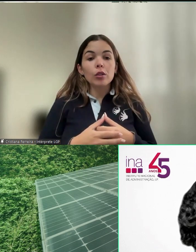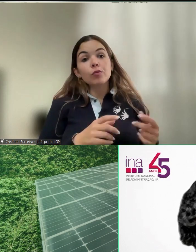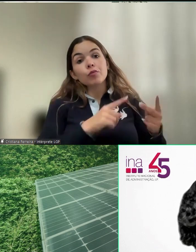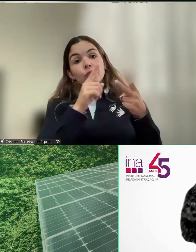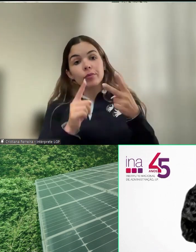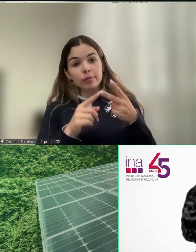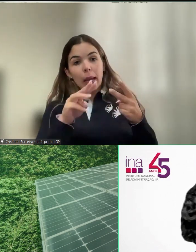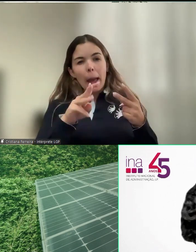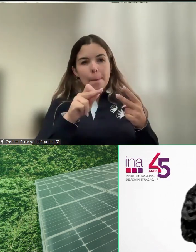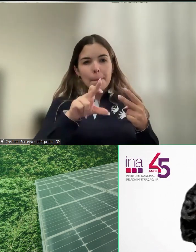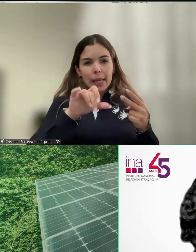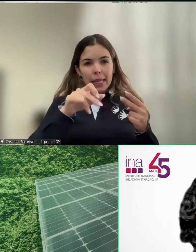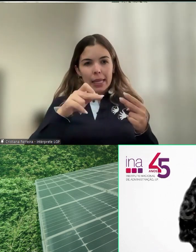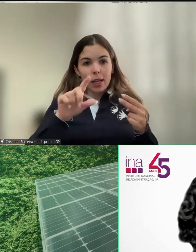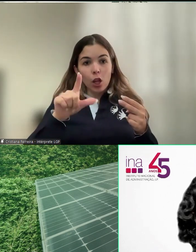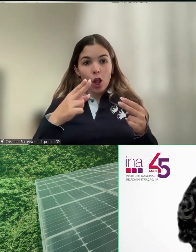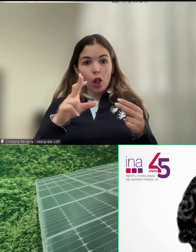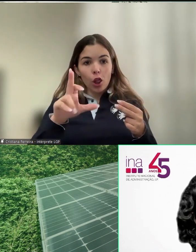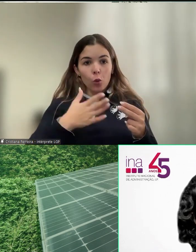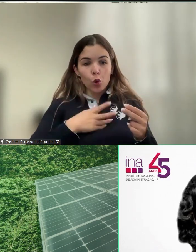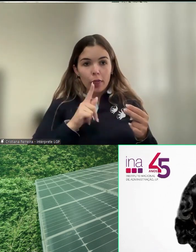de Lourdes